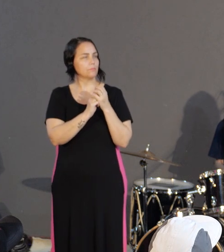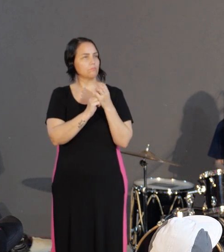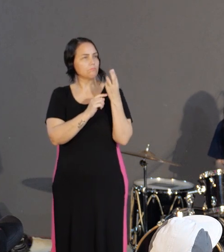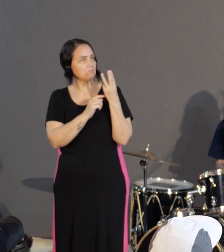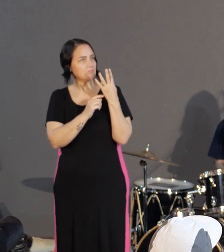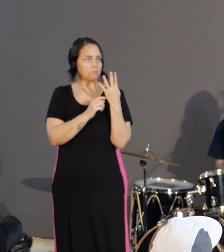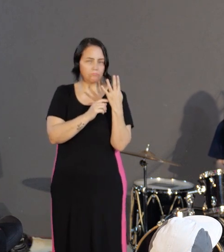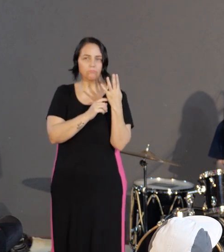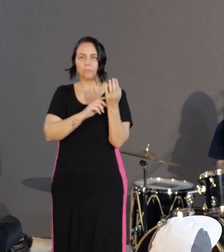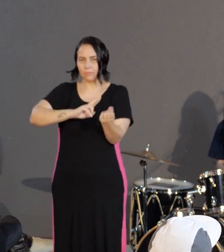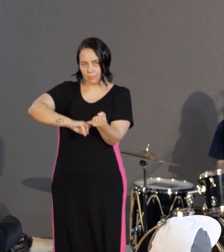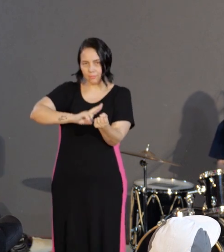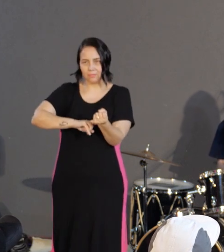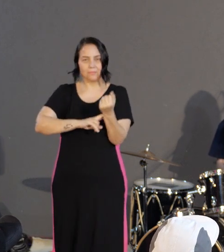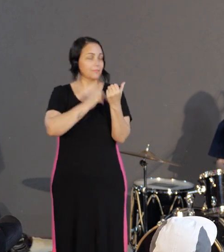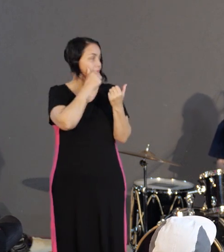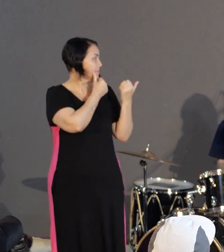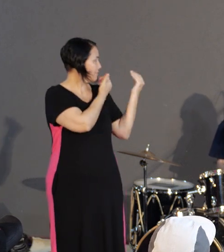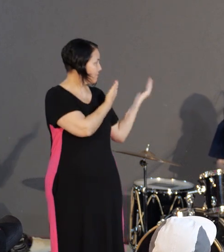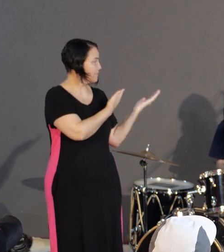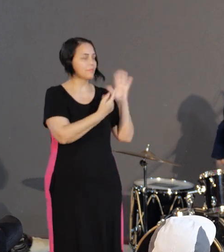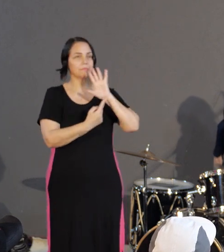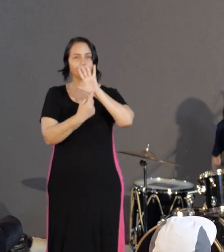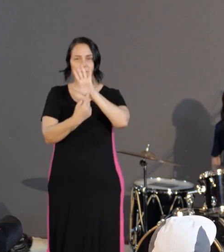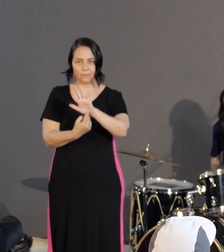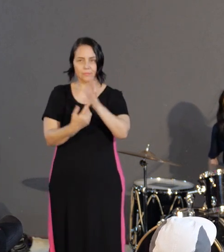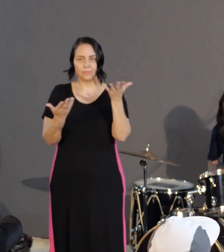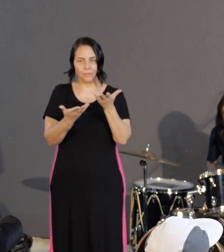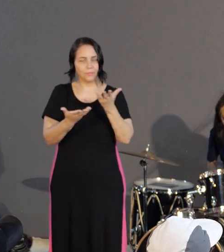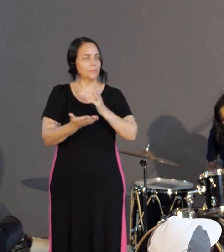3-4 rudimentos, e a Thalita vai apresentar agora.